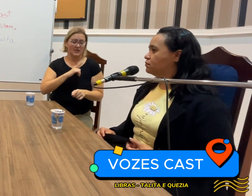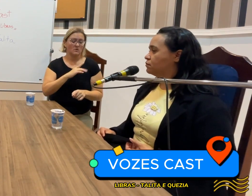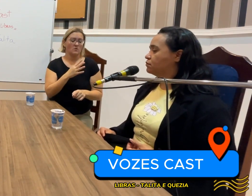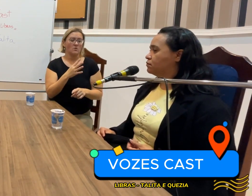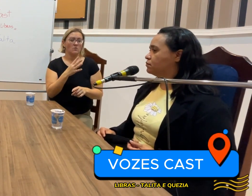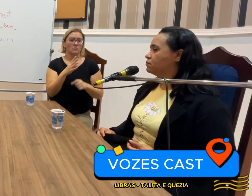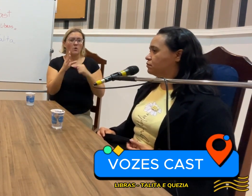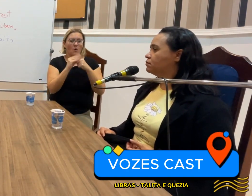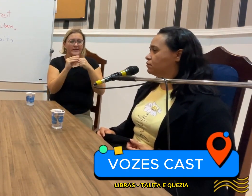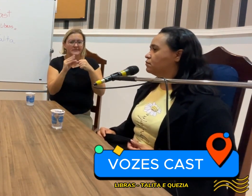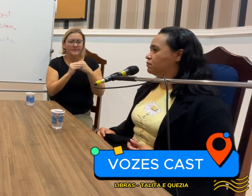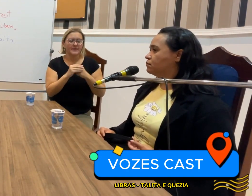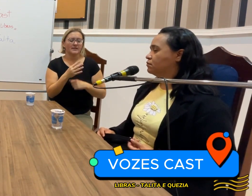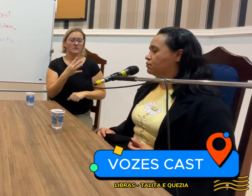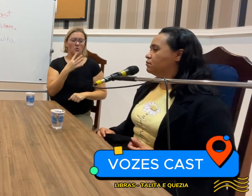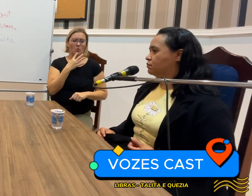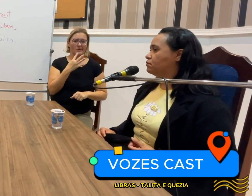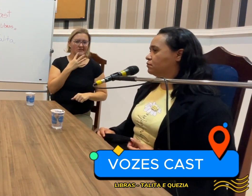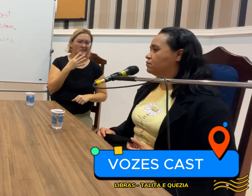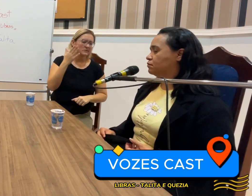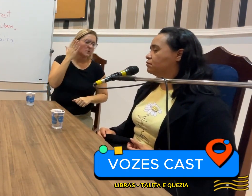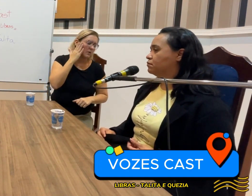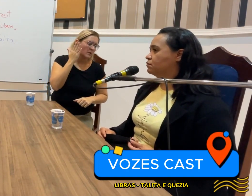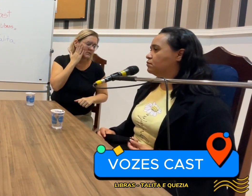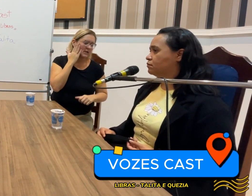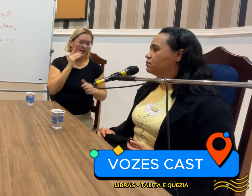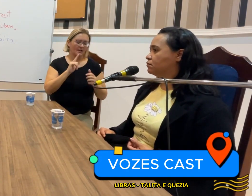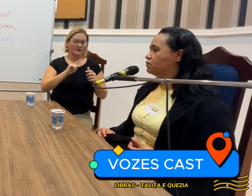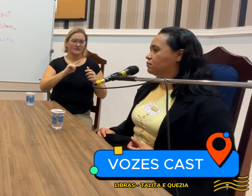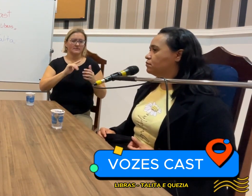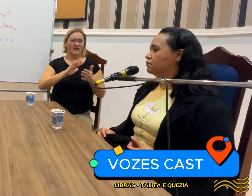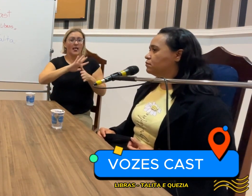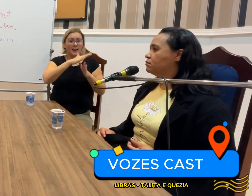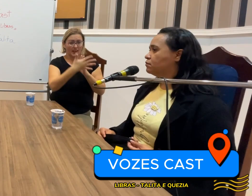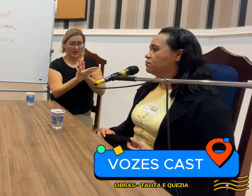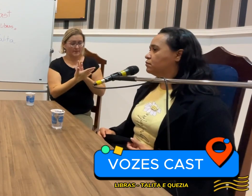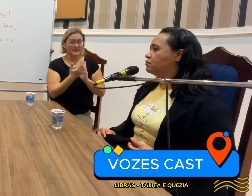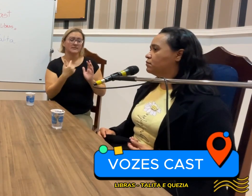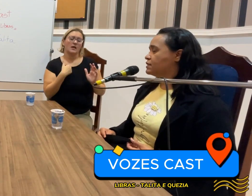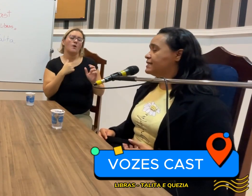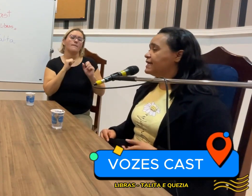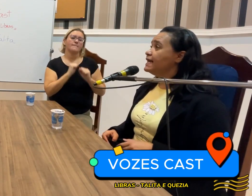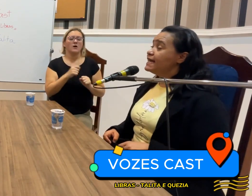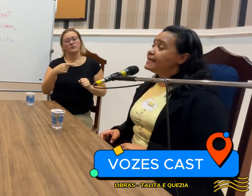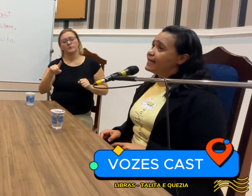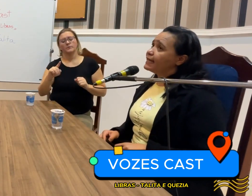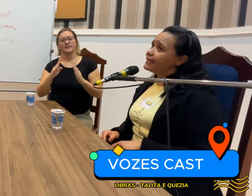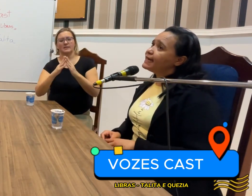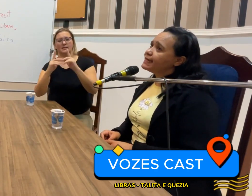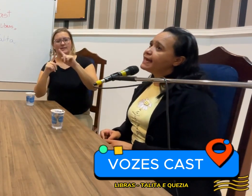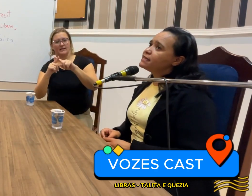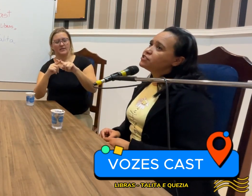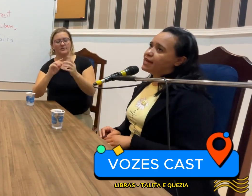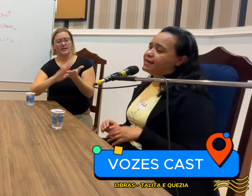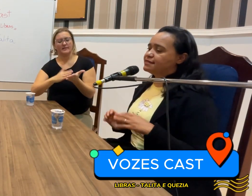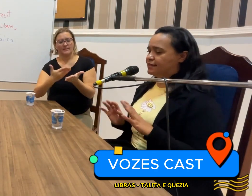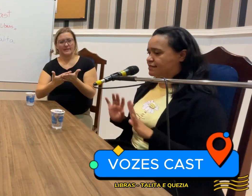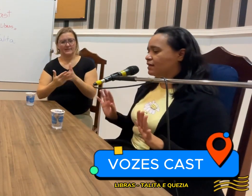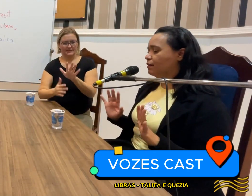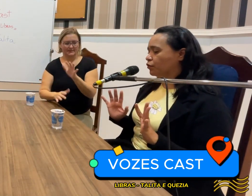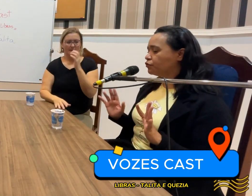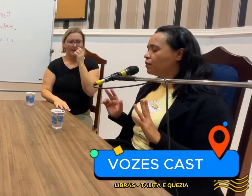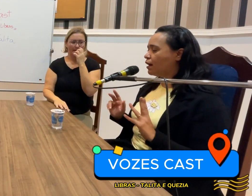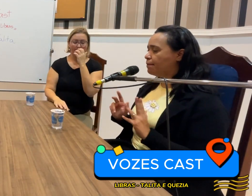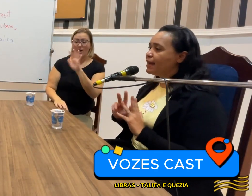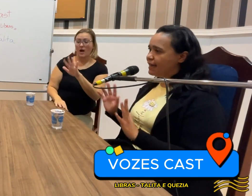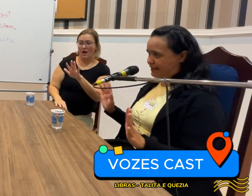tenho algum documento que comprove aquilo. Mas, mesmo assim, eu posso, porque eu tenho conhecimento. Sim. E na igreja, essa